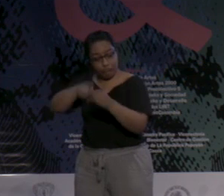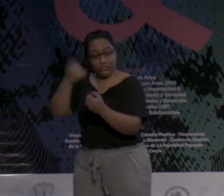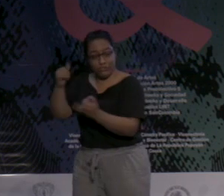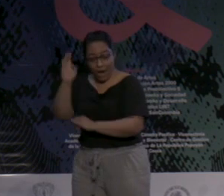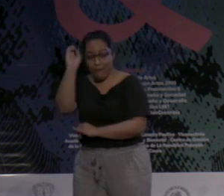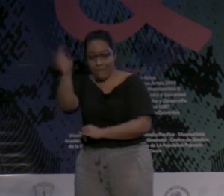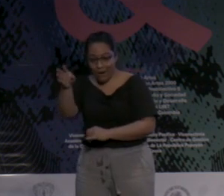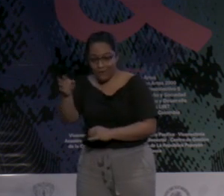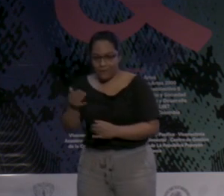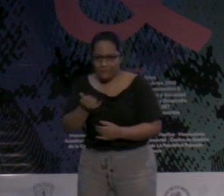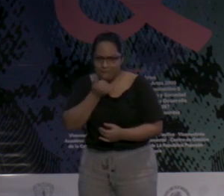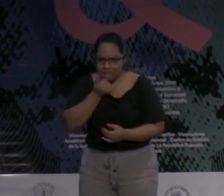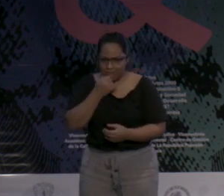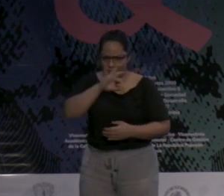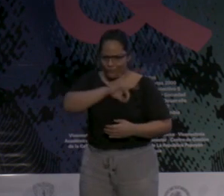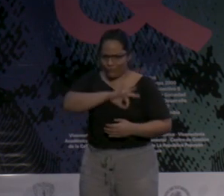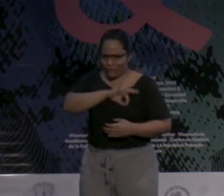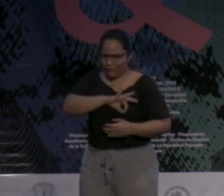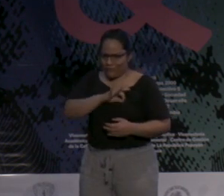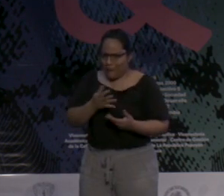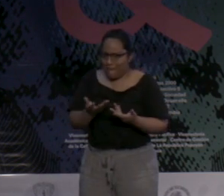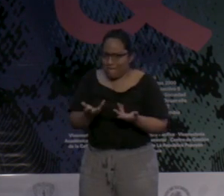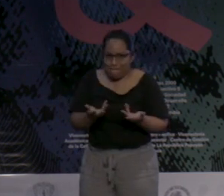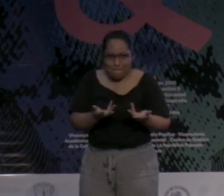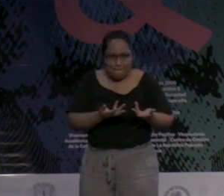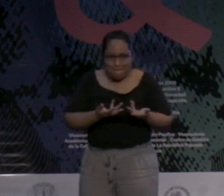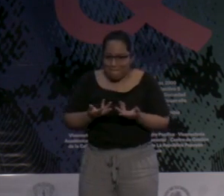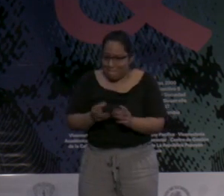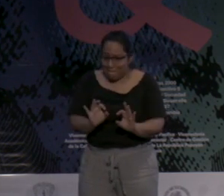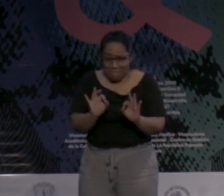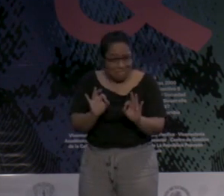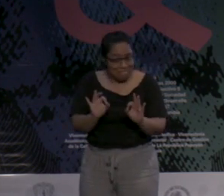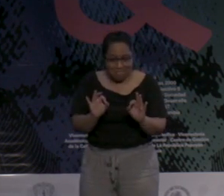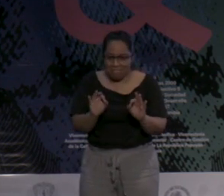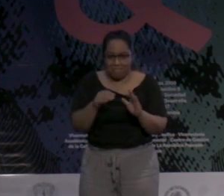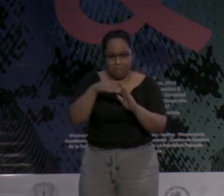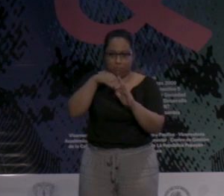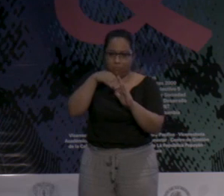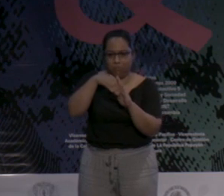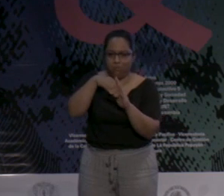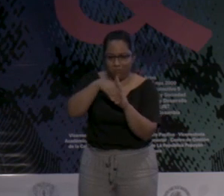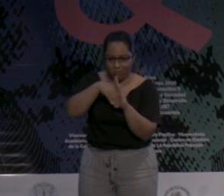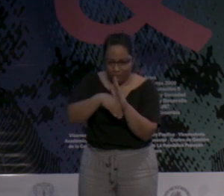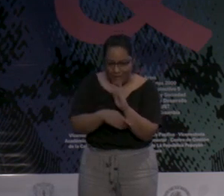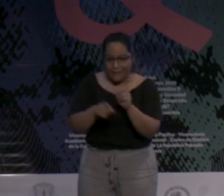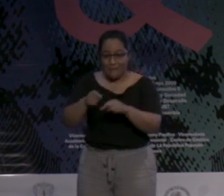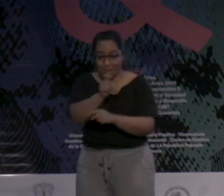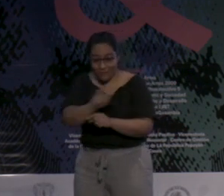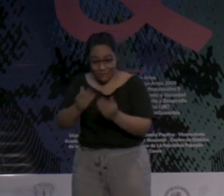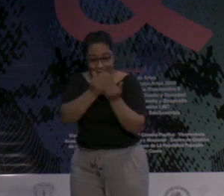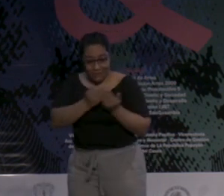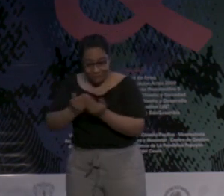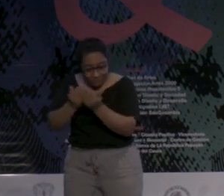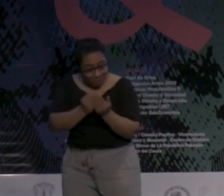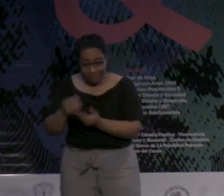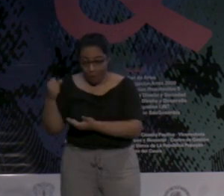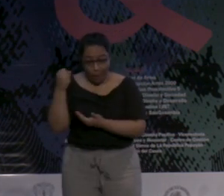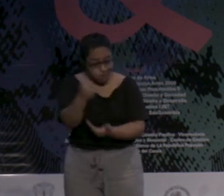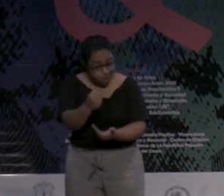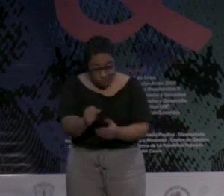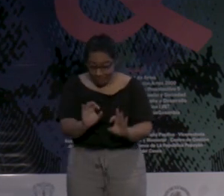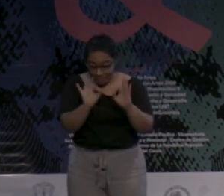cambio los accesos a subsidios han sido nada optimistas, y por otro lado los programas de nutrición, los programas de educación no han sido nada